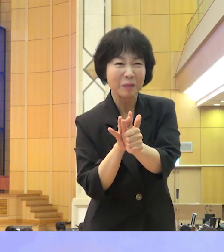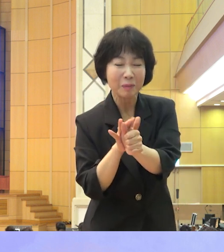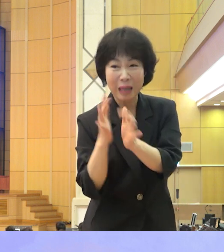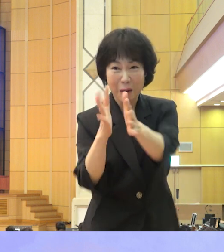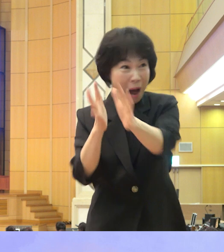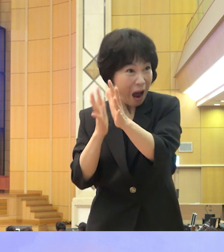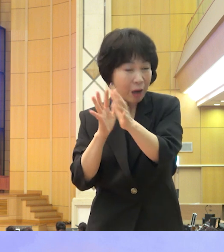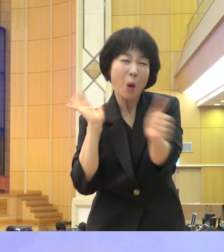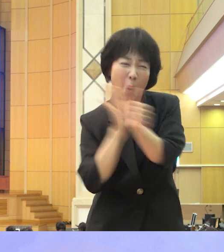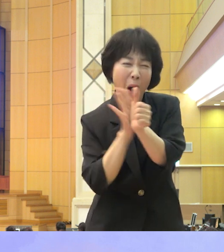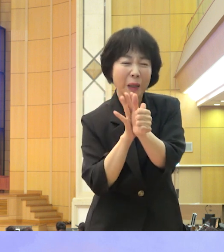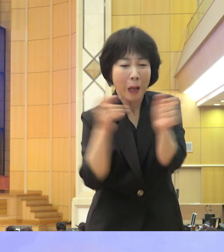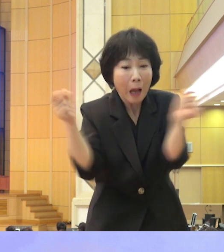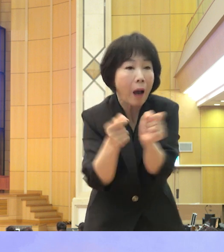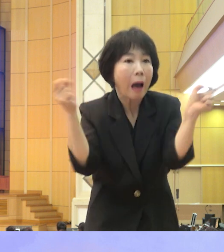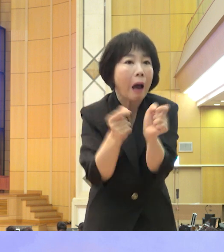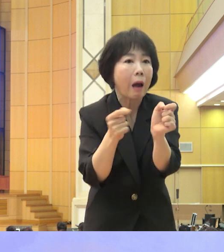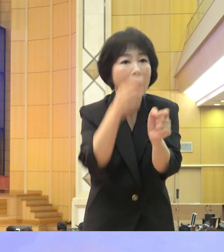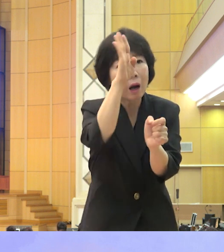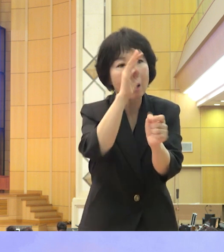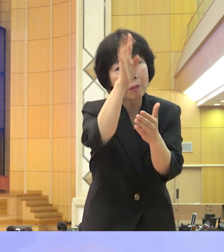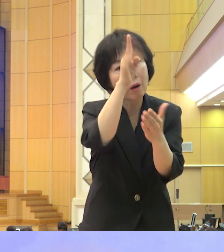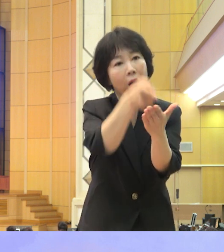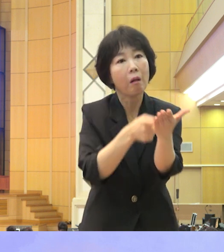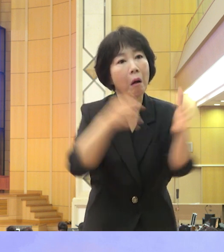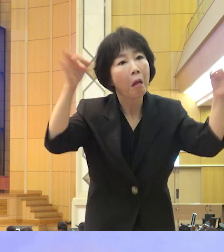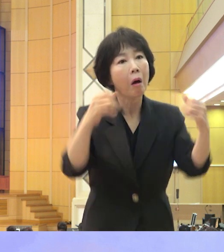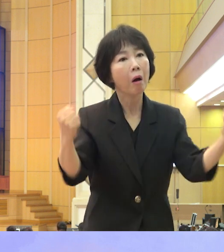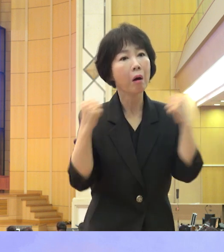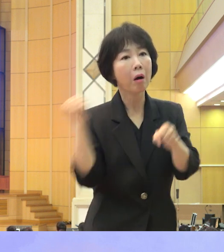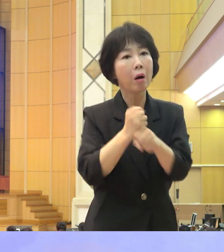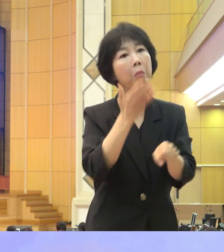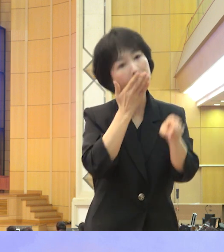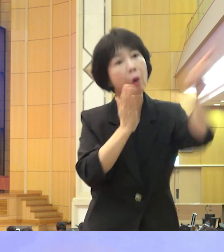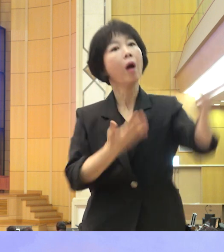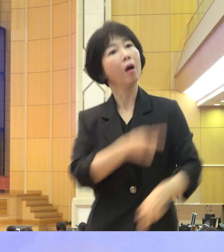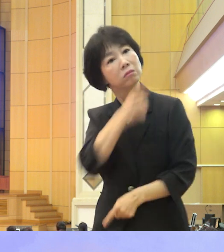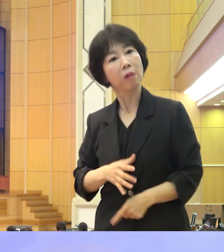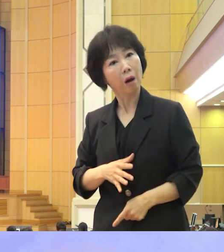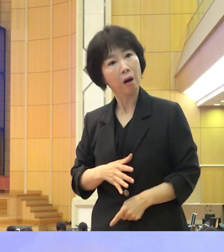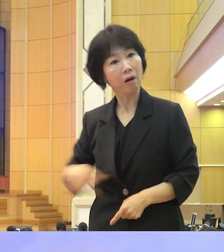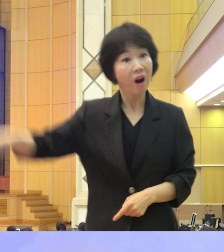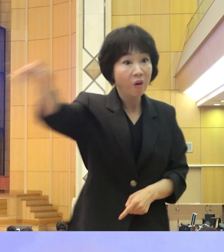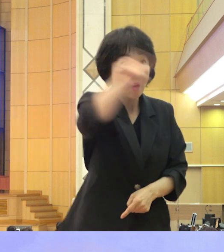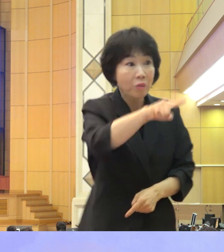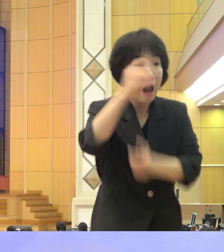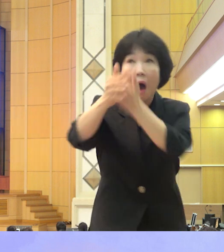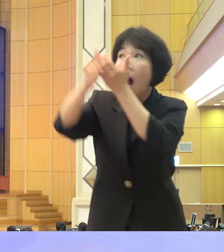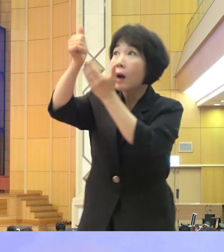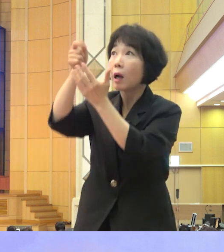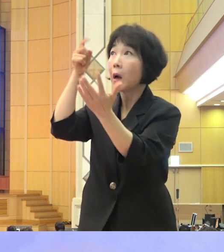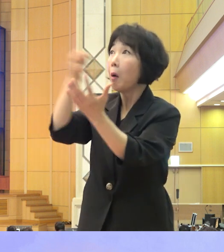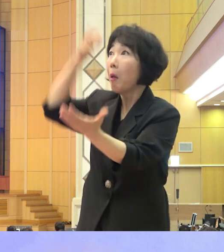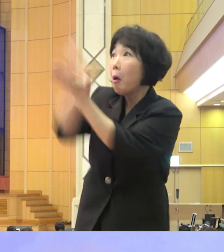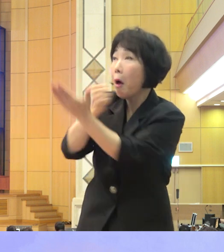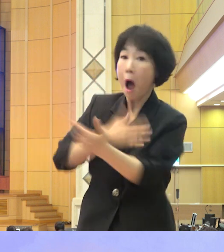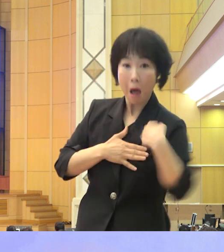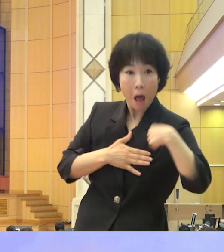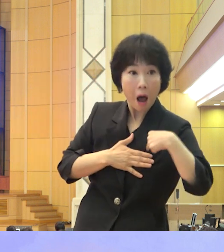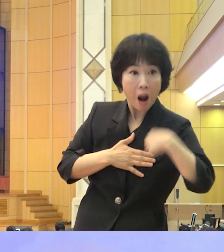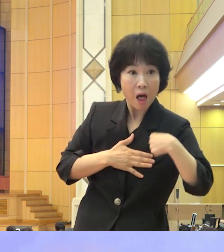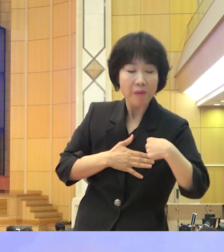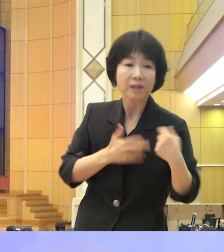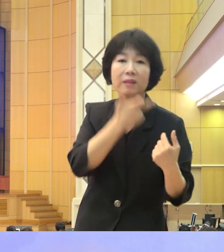그런데 하나님을 우리가 알고 예수님을 안다는 건, 이것은 여러분 상상할 수 없을 만큼의 놀라운 축복의